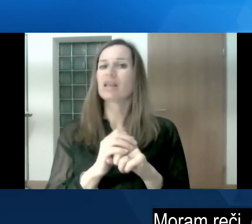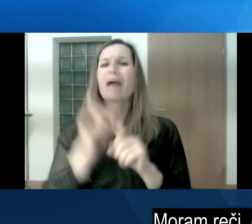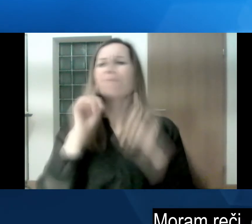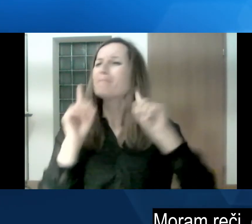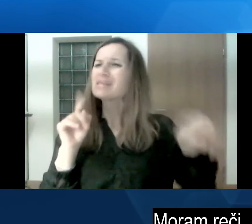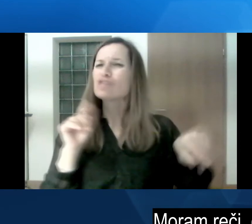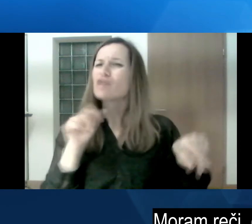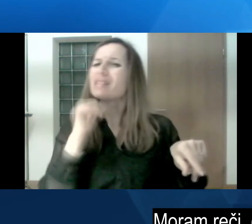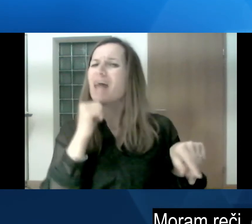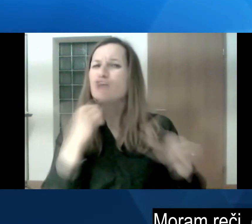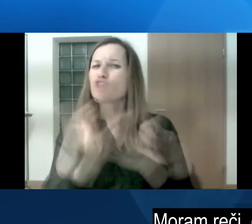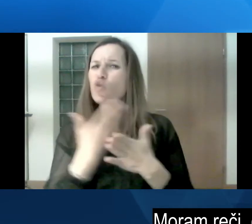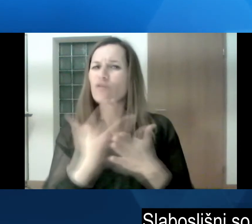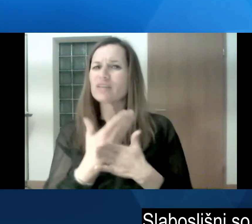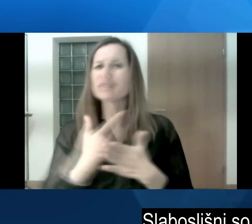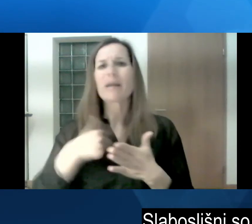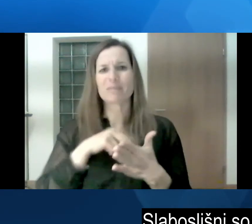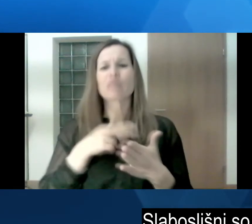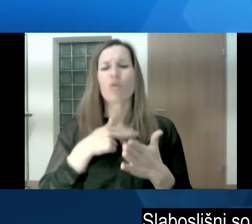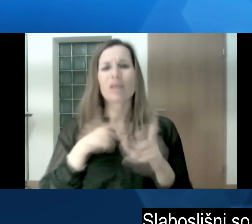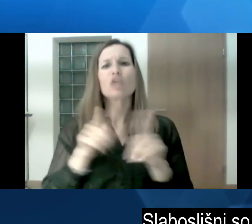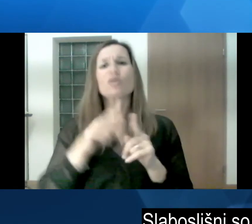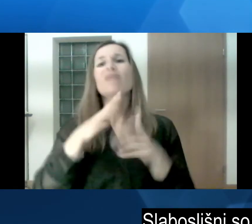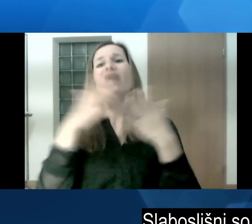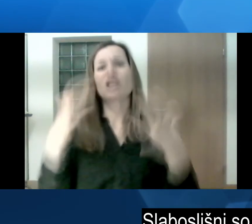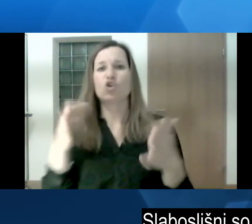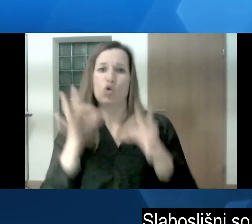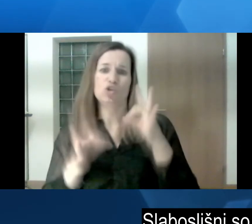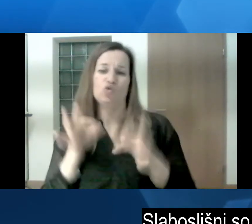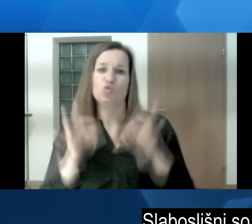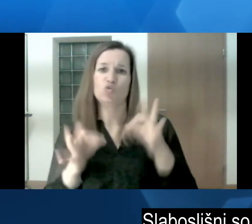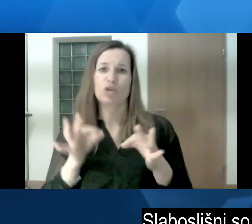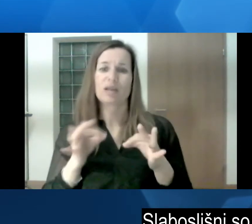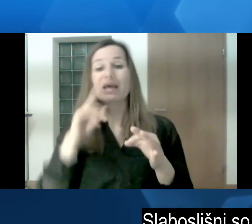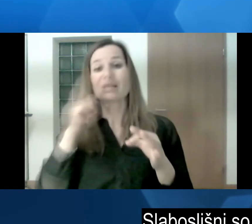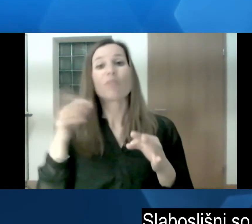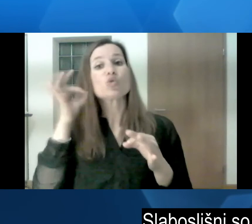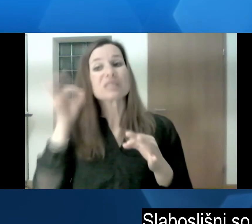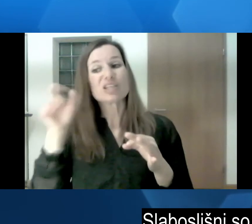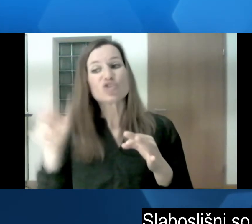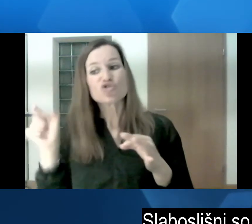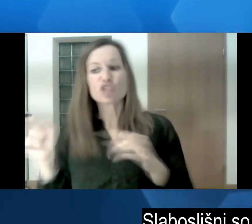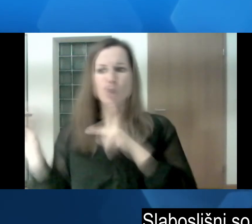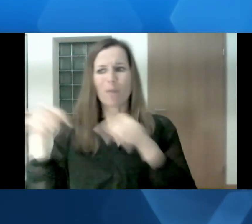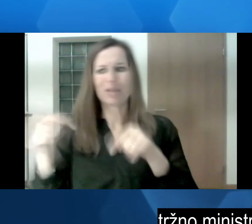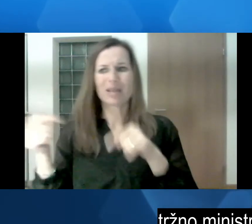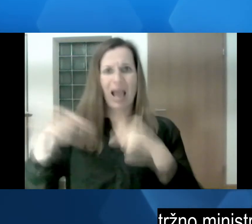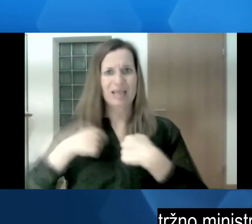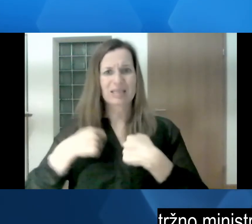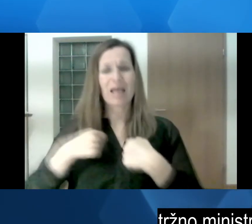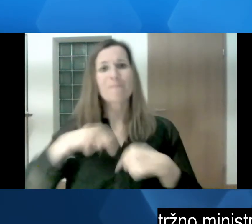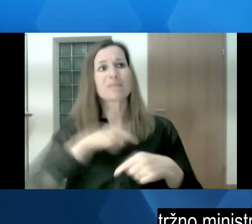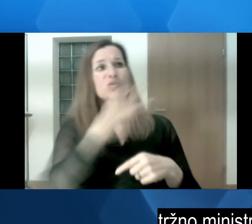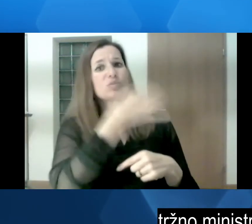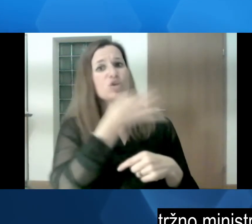da smo imeli tukaj mi tudi veliko izkušenj. Slaboslišni so se obračali na nas, mi smo se obračali na zdravstveno,